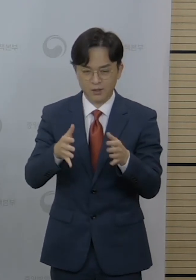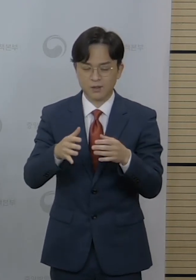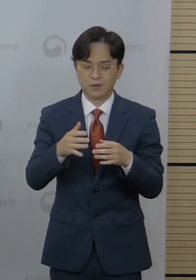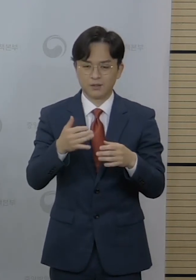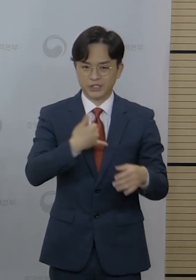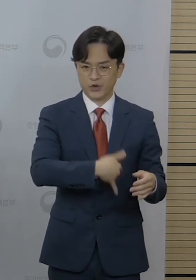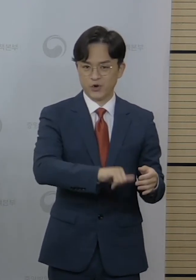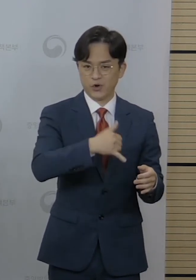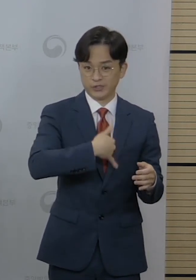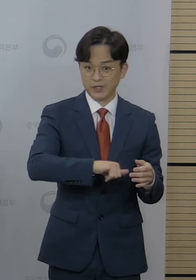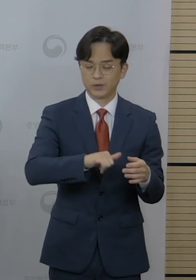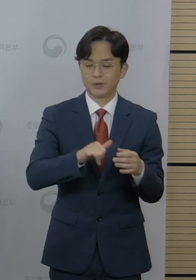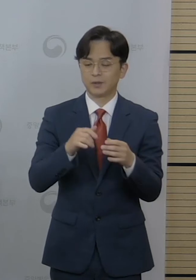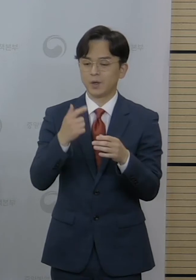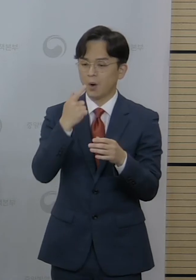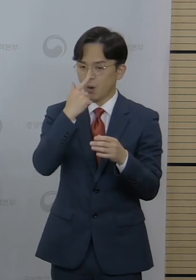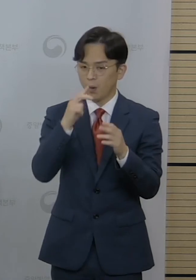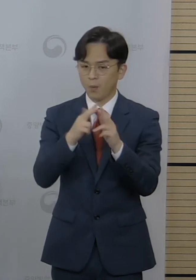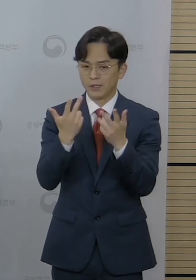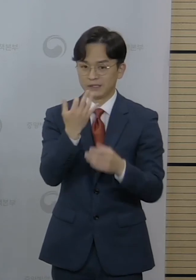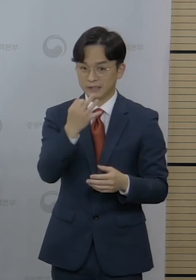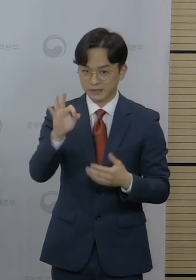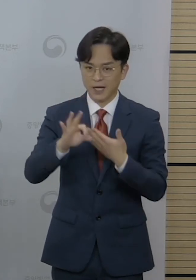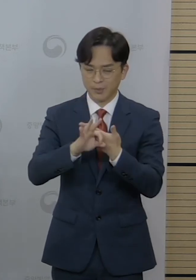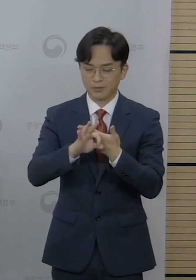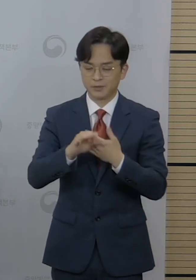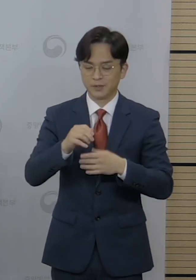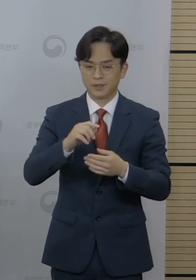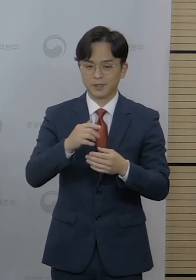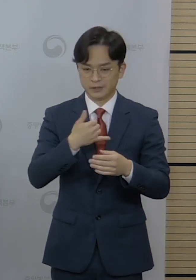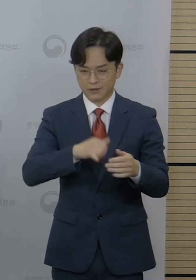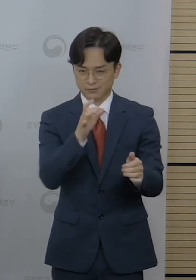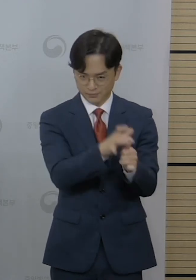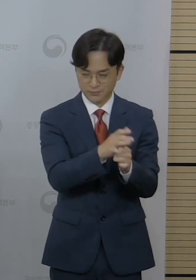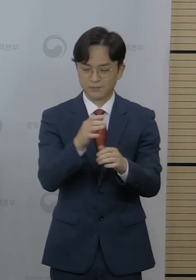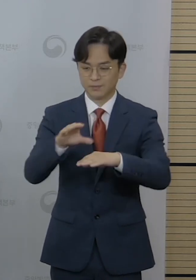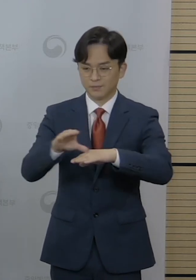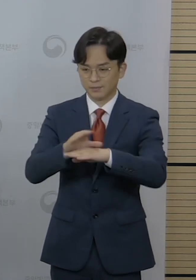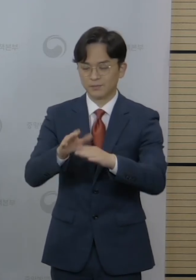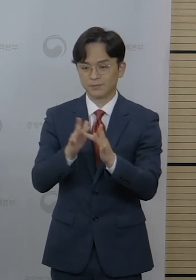본인인증 만으로도 예약이 가능하다는 점도 다시한번 알려드립니다